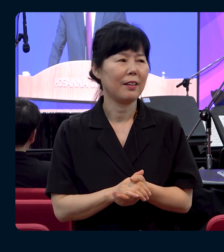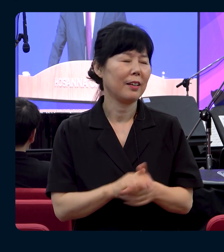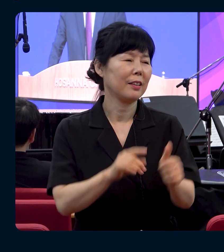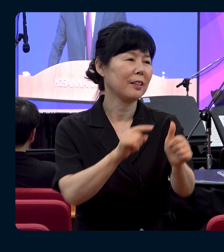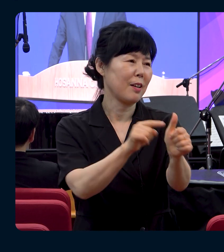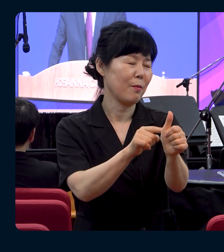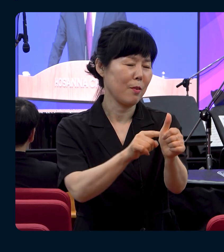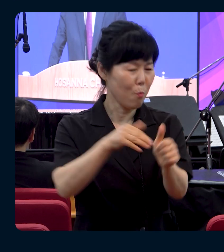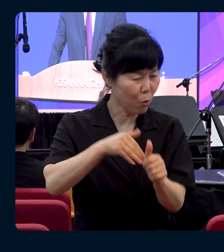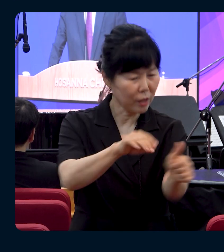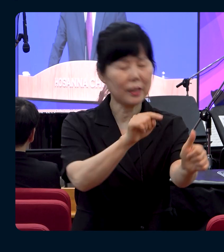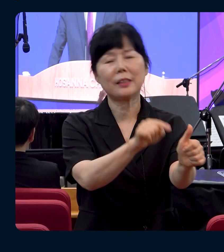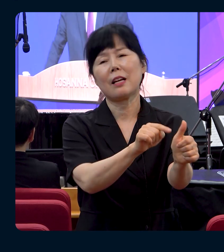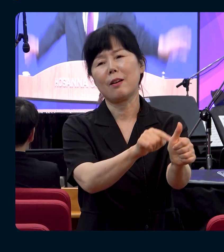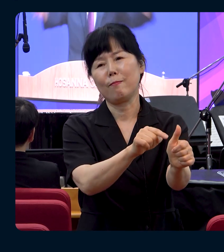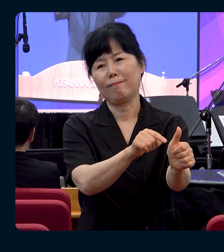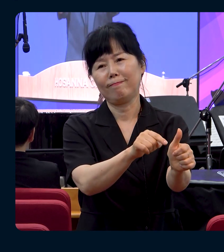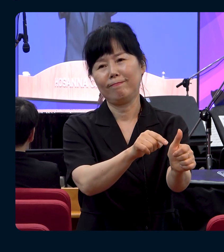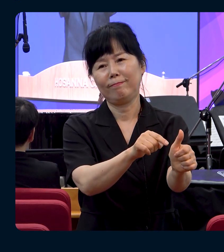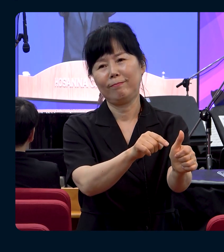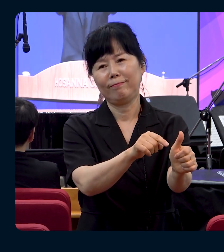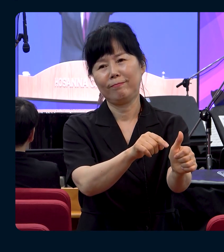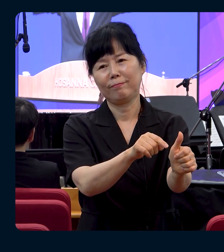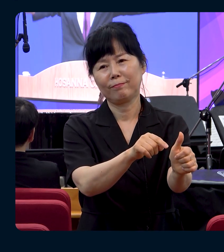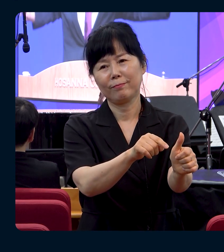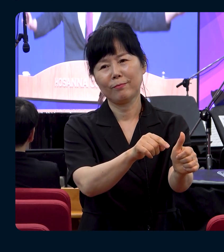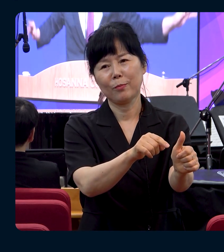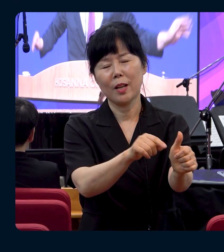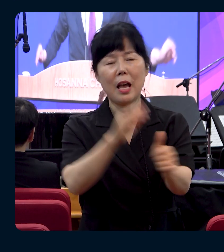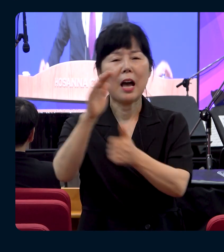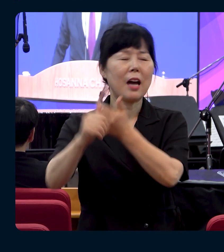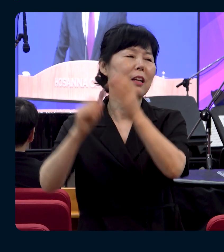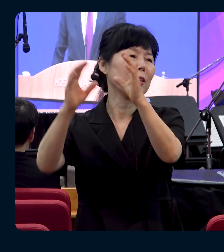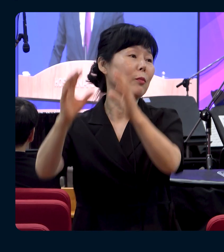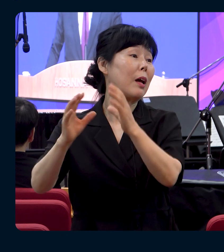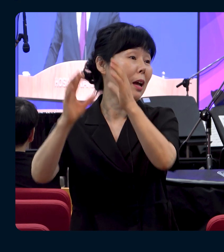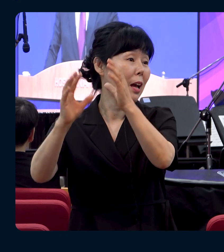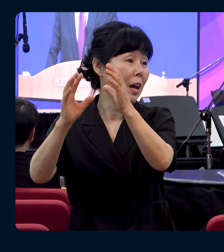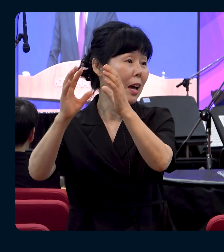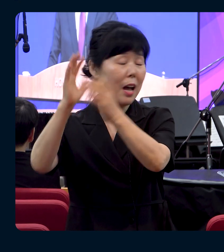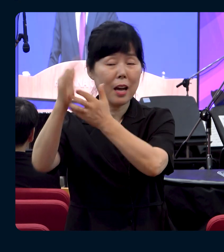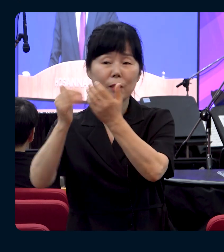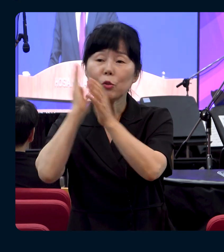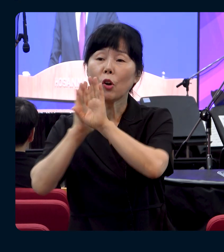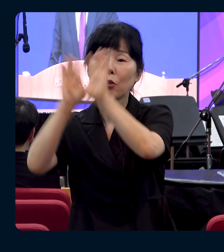저는 분명히 선포하지만 천국의 앞자리는 바로 그런 사람들이 차지하는 거예요.